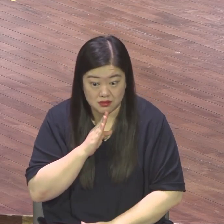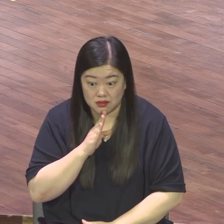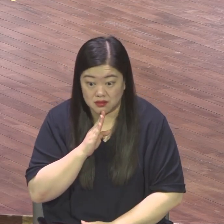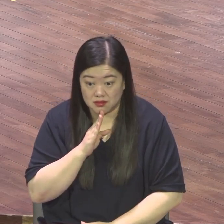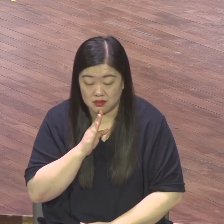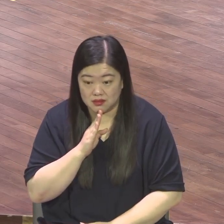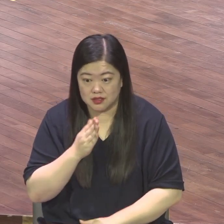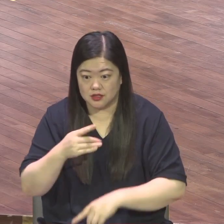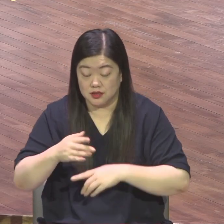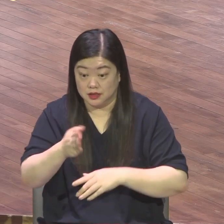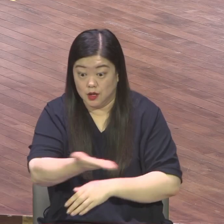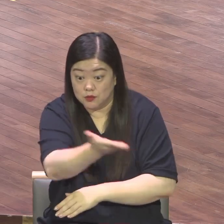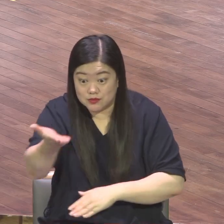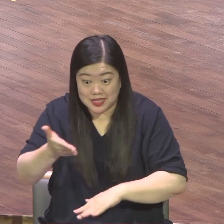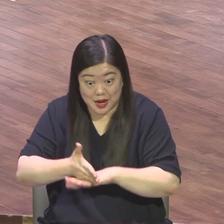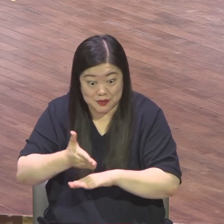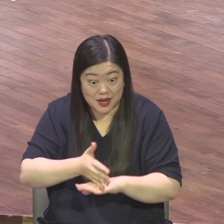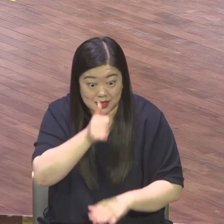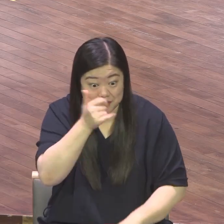감사합니까?